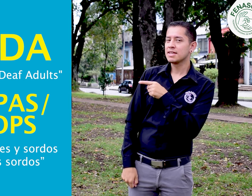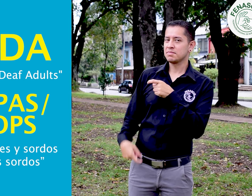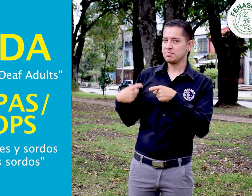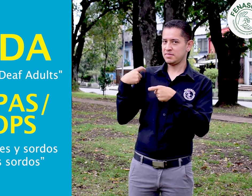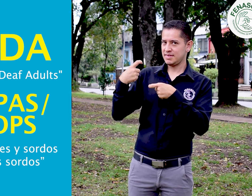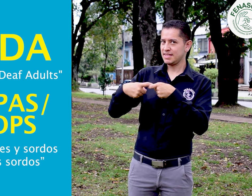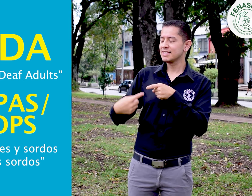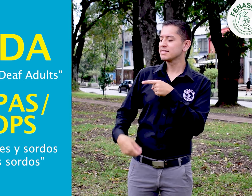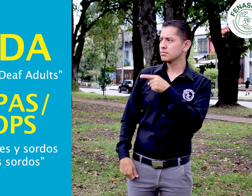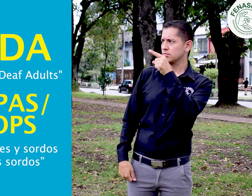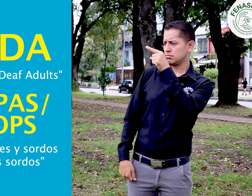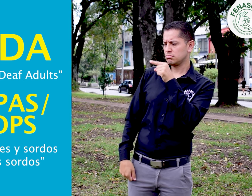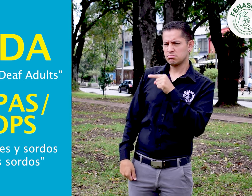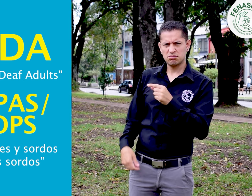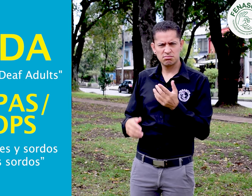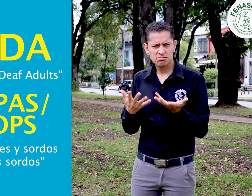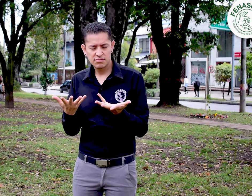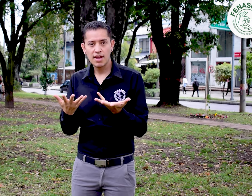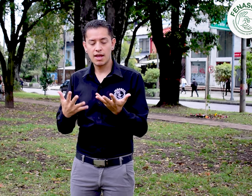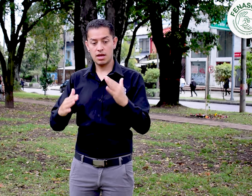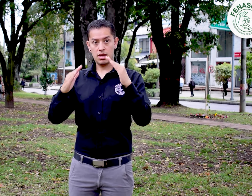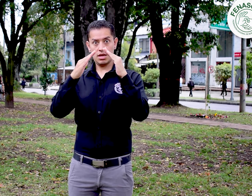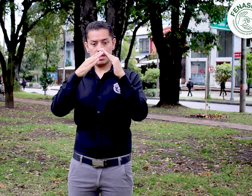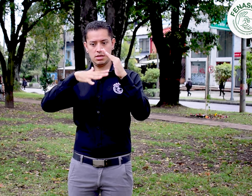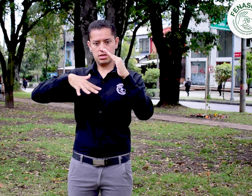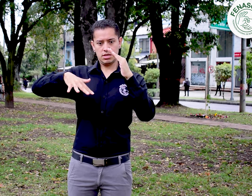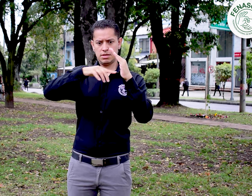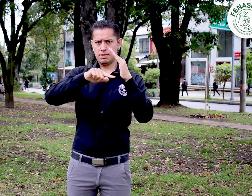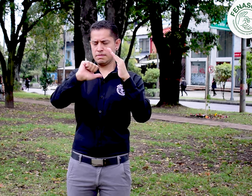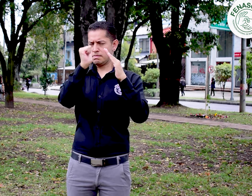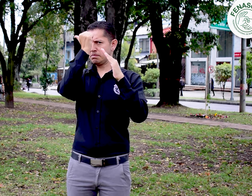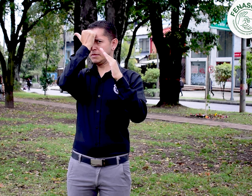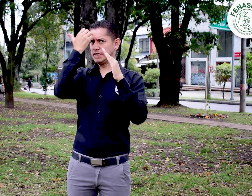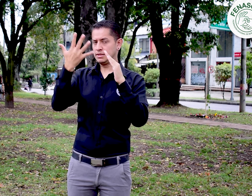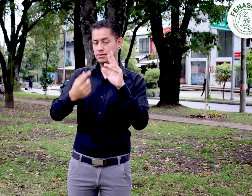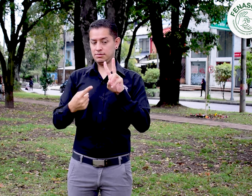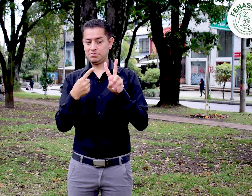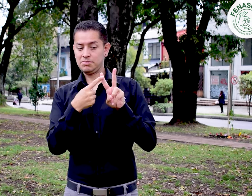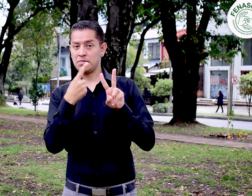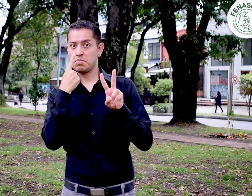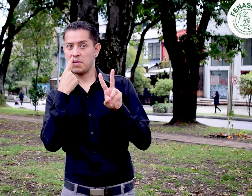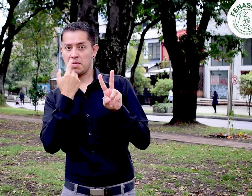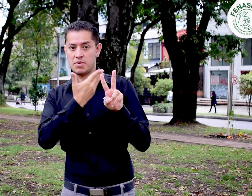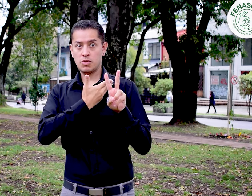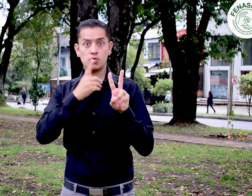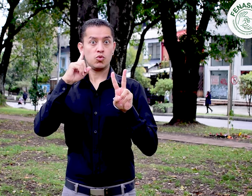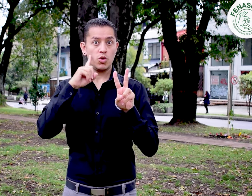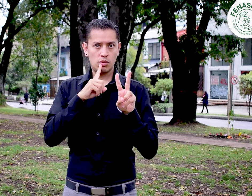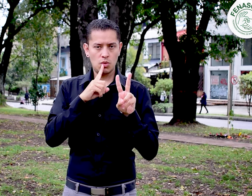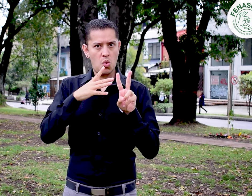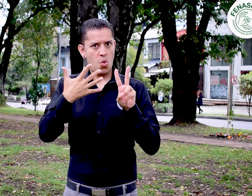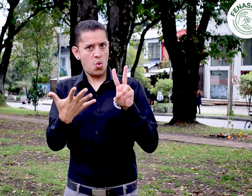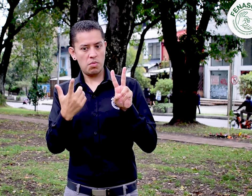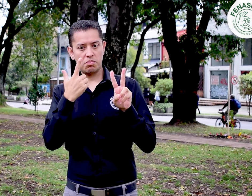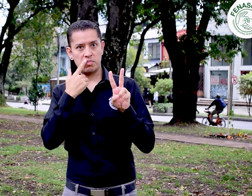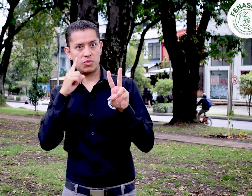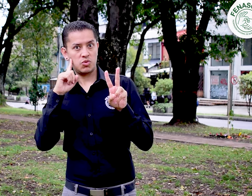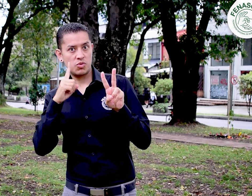Esto significa hijo oyente que tiene padres sordos o al menos uno de sus padres es sordo.